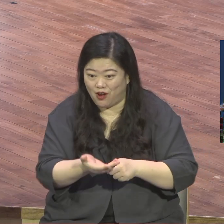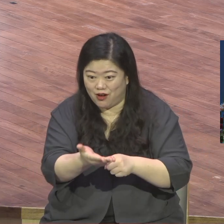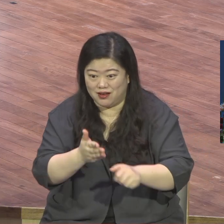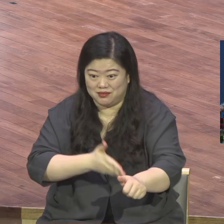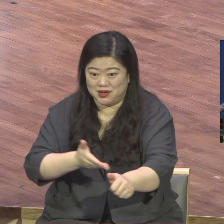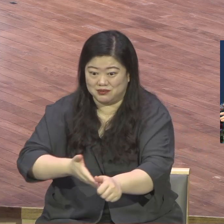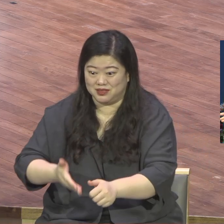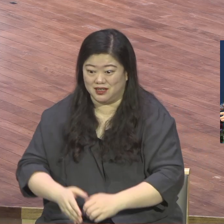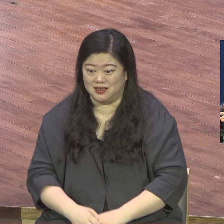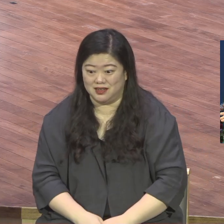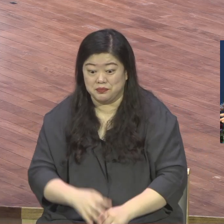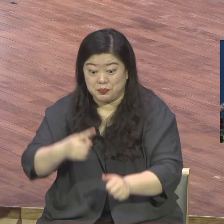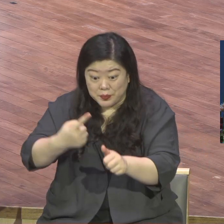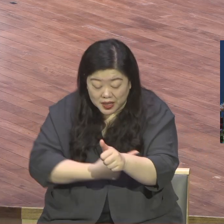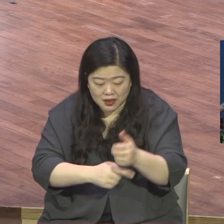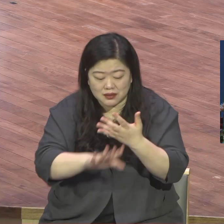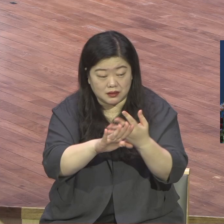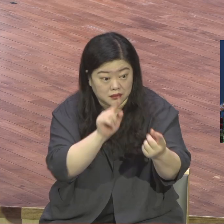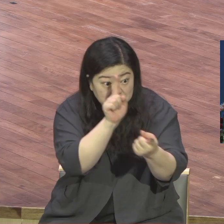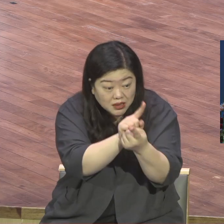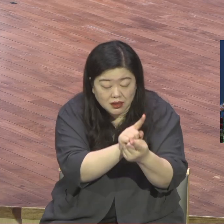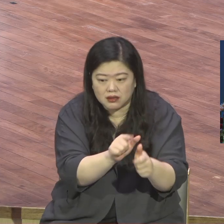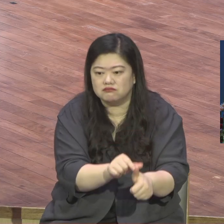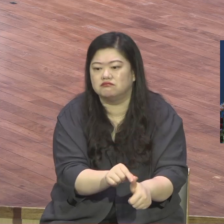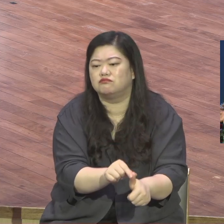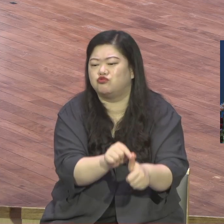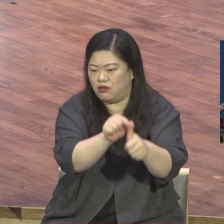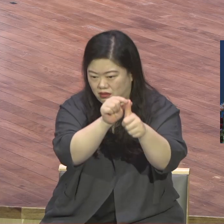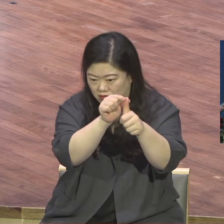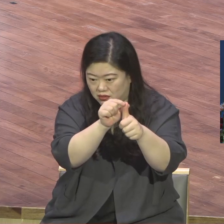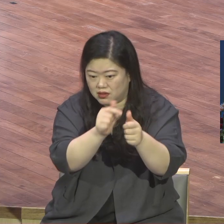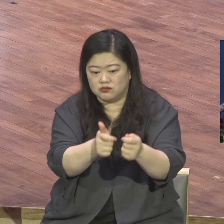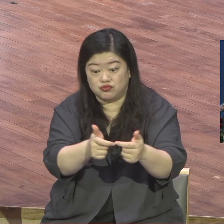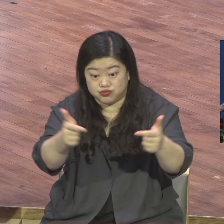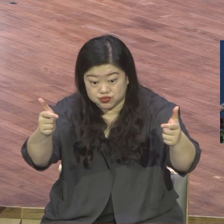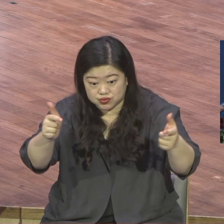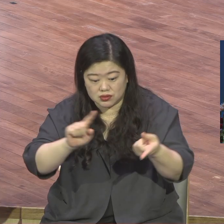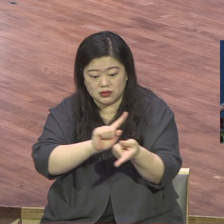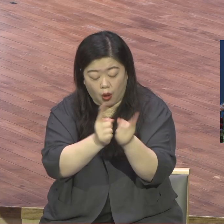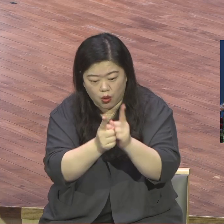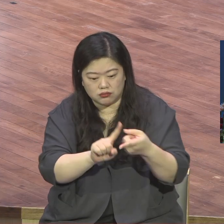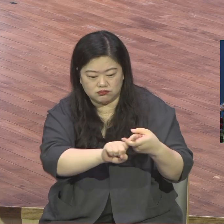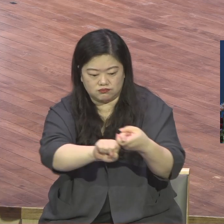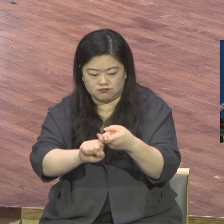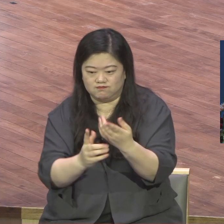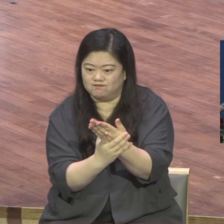모든 사람을 살리는 자리로, 모든 사람을 원리사는 자리로,